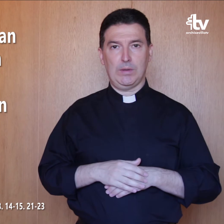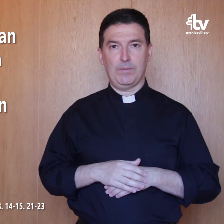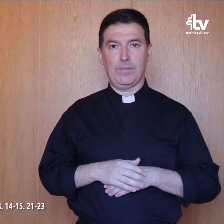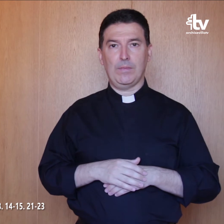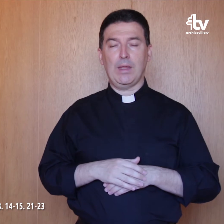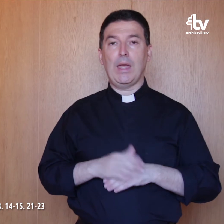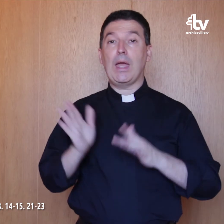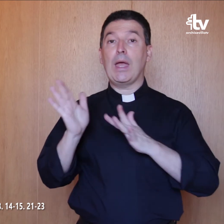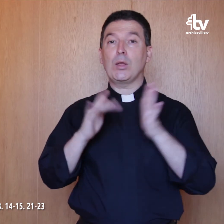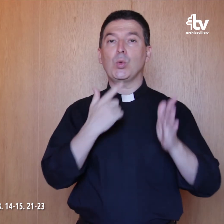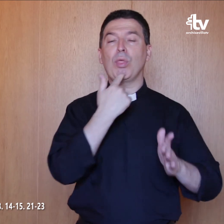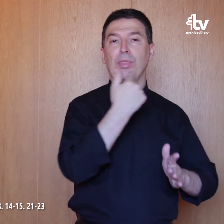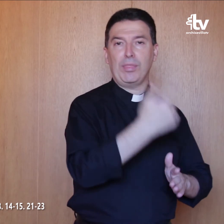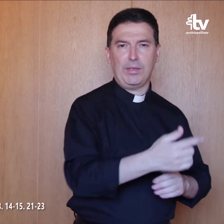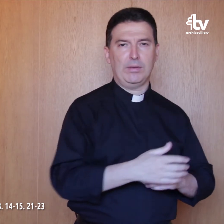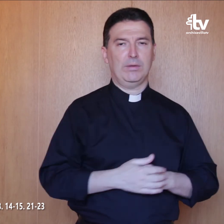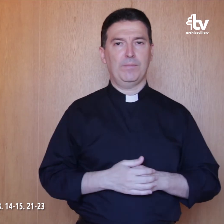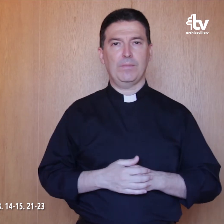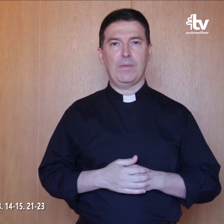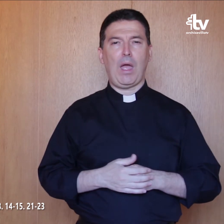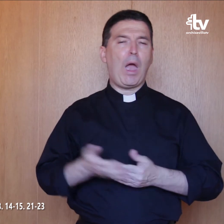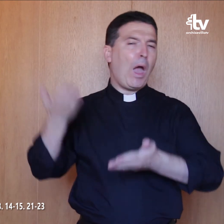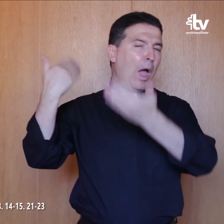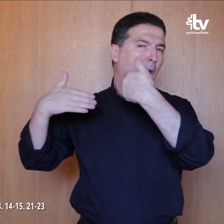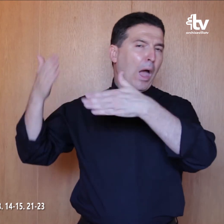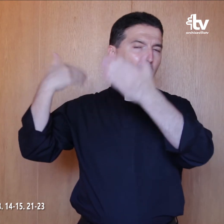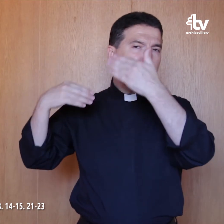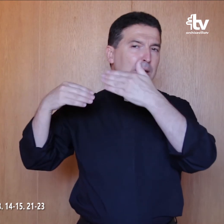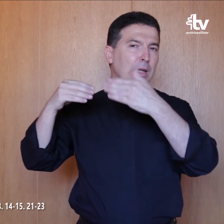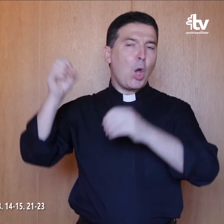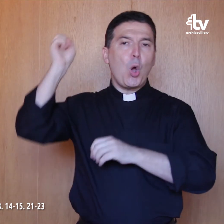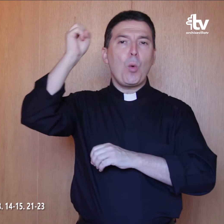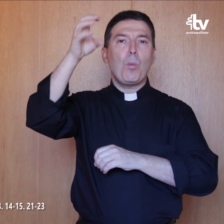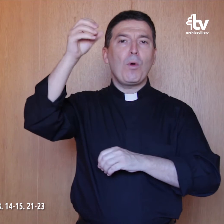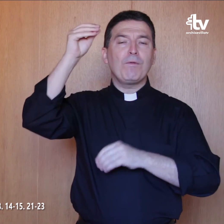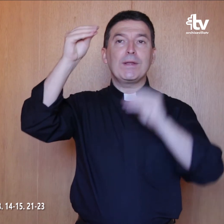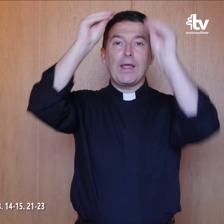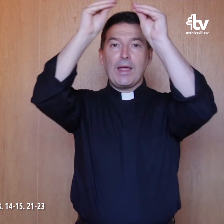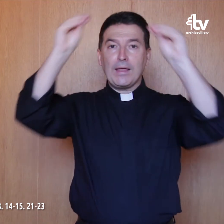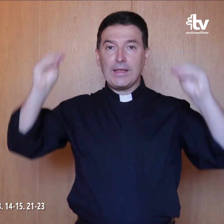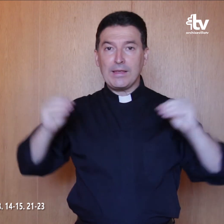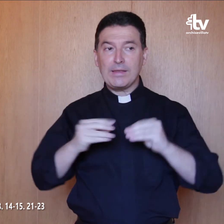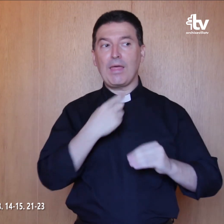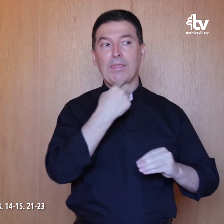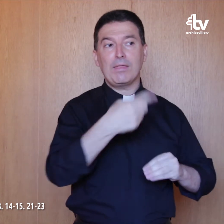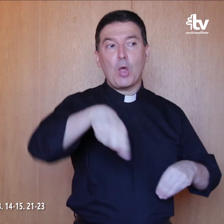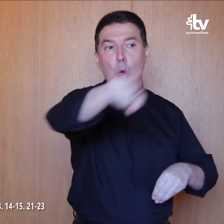Él les contestó, bien profetizó Isaías de vosotros.